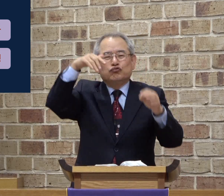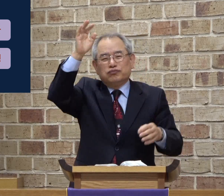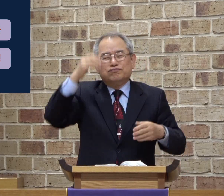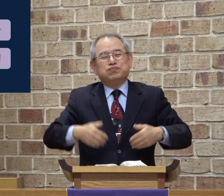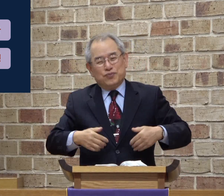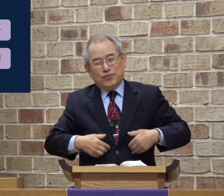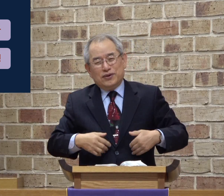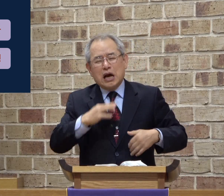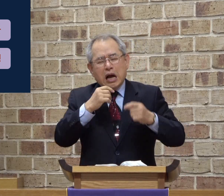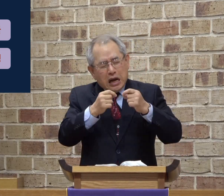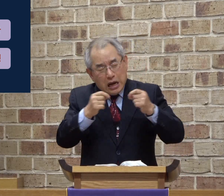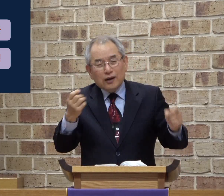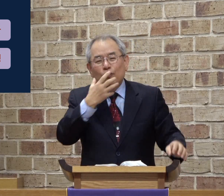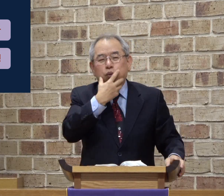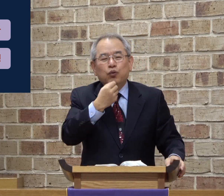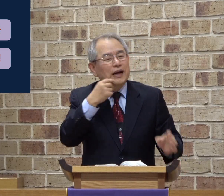예수님이 길과 진리요 생명이시기 때문에